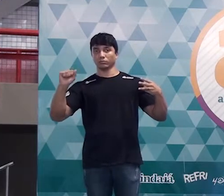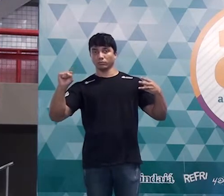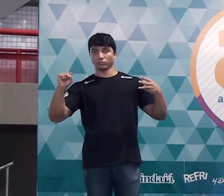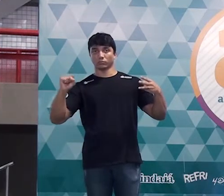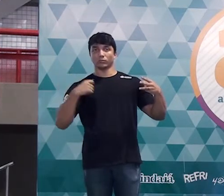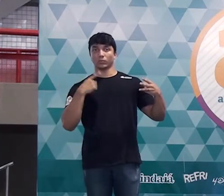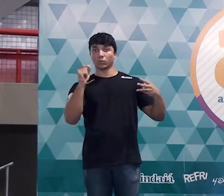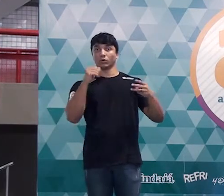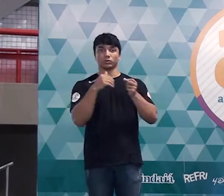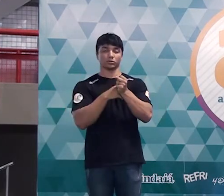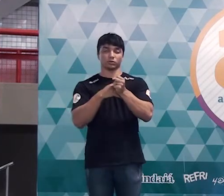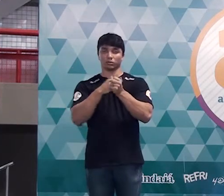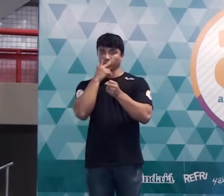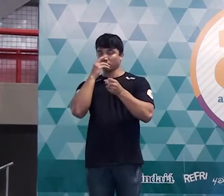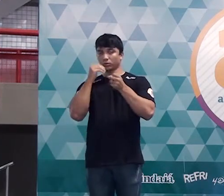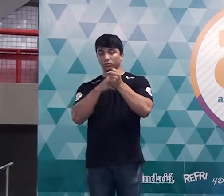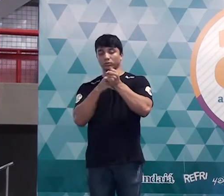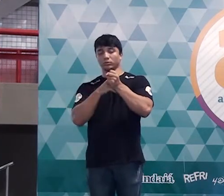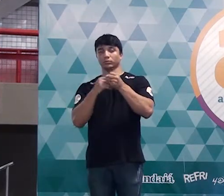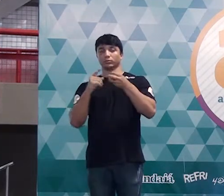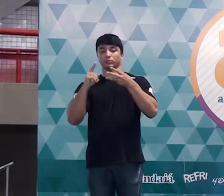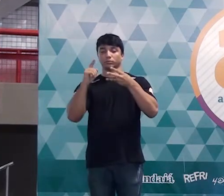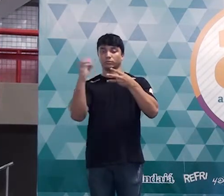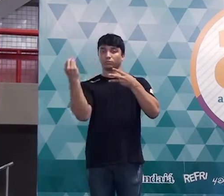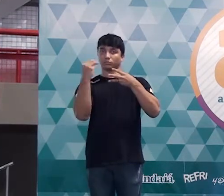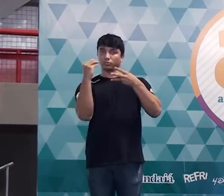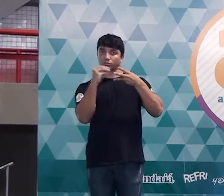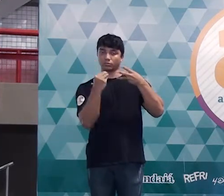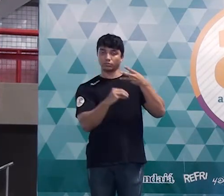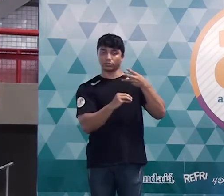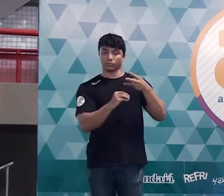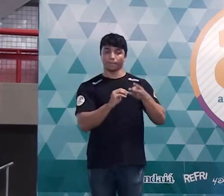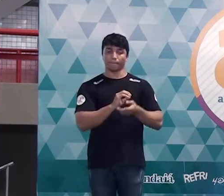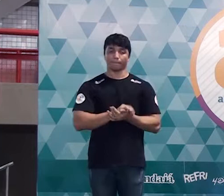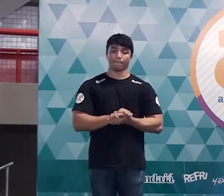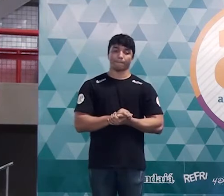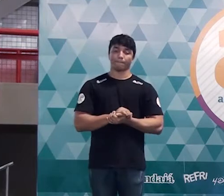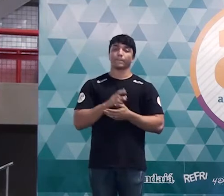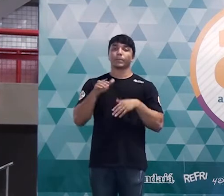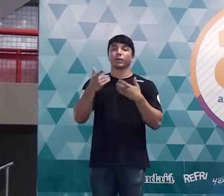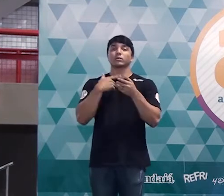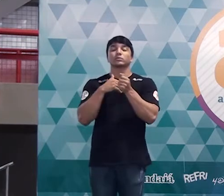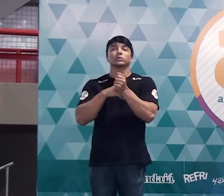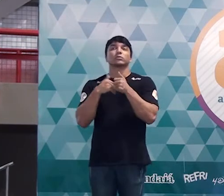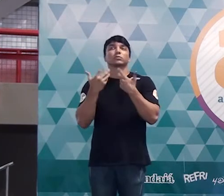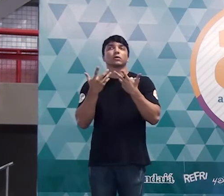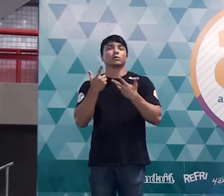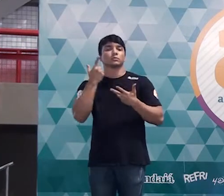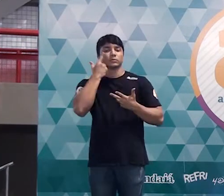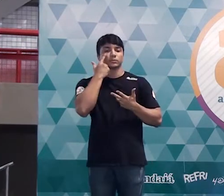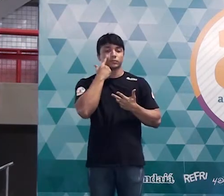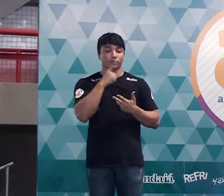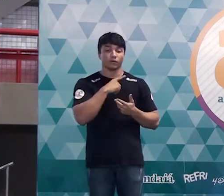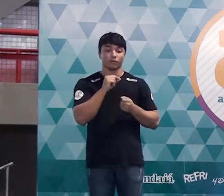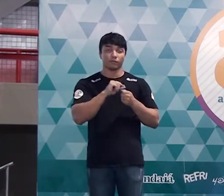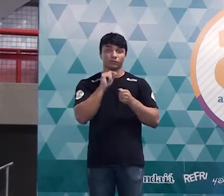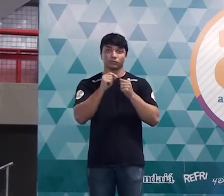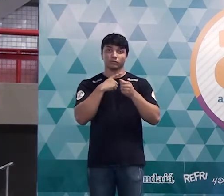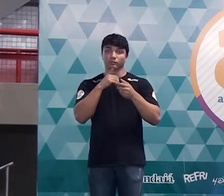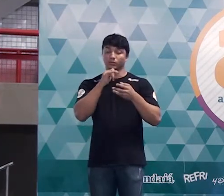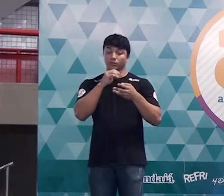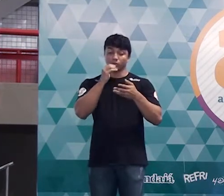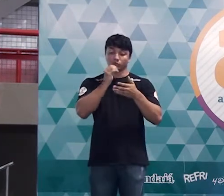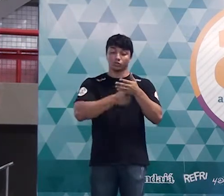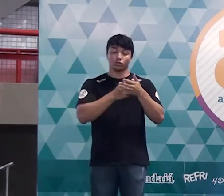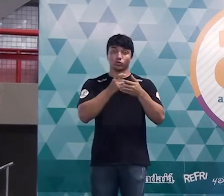aí tem um segredo. Vale para a redação também. Qual é o segredo, professor? Você vai retirar